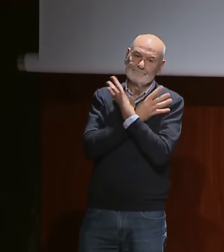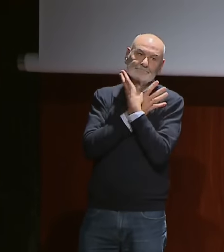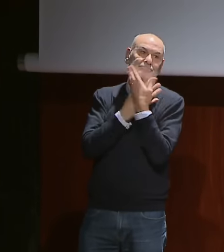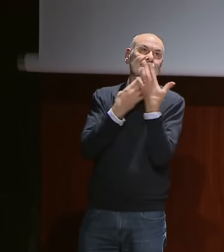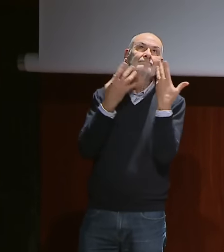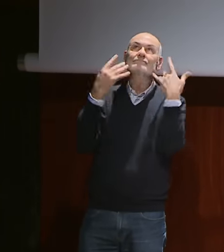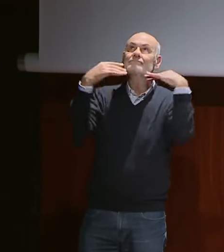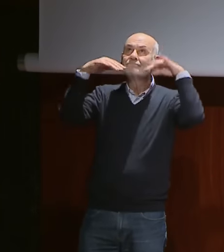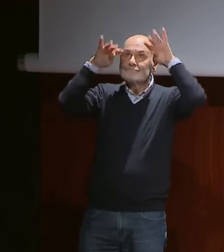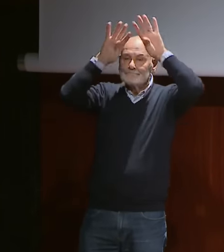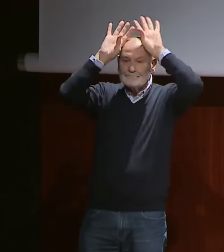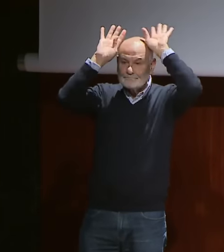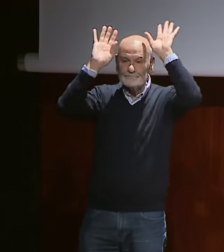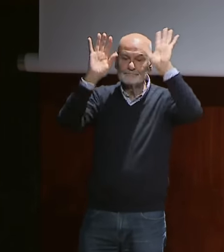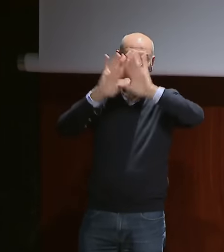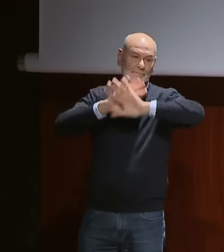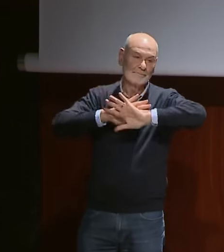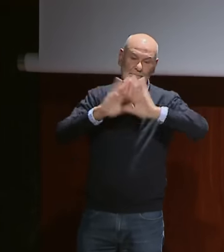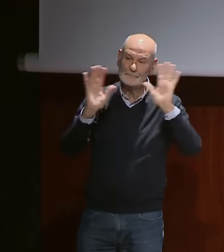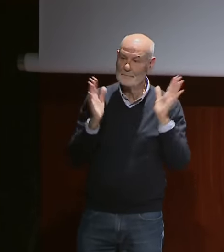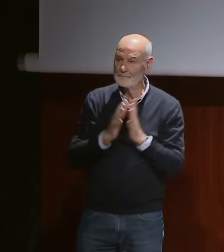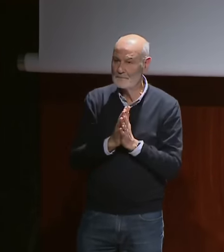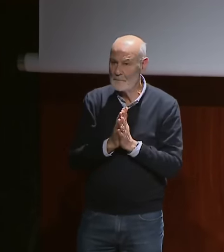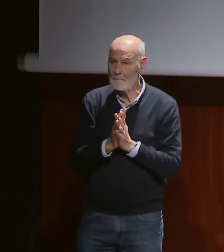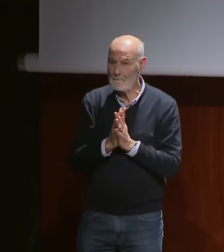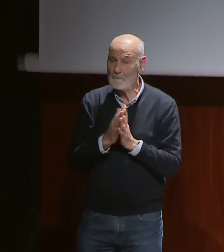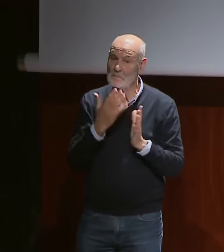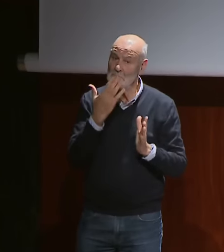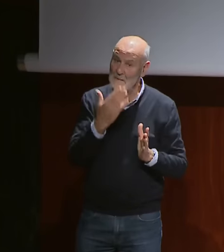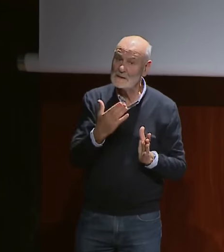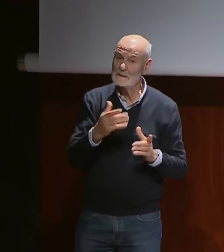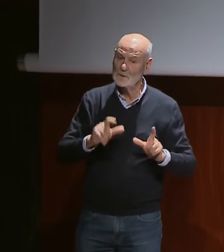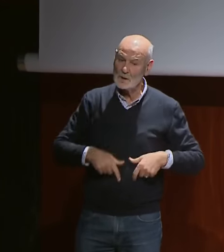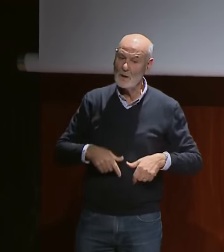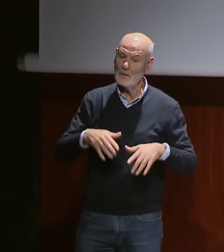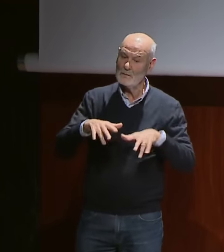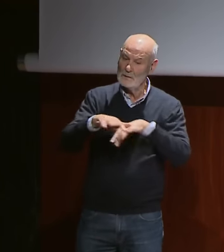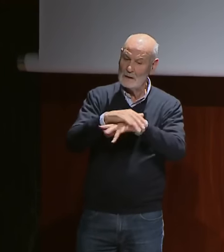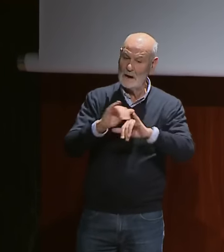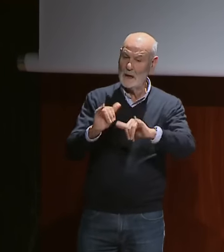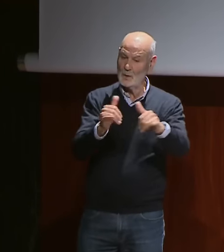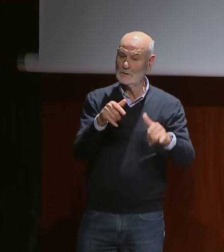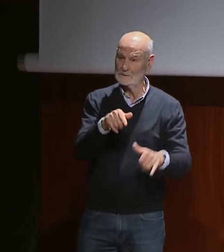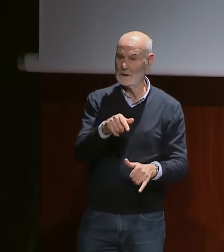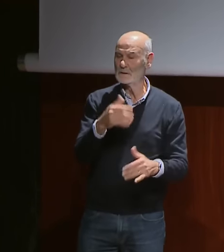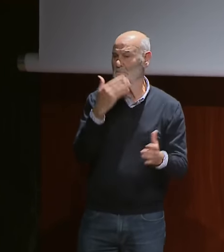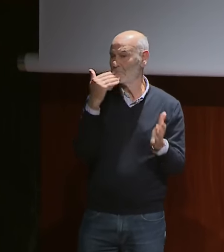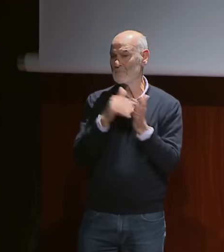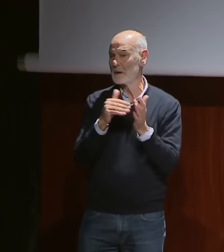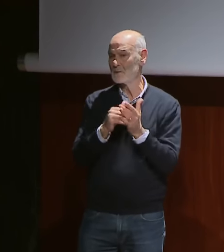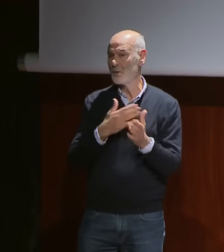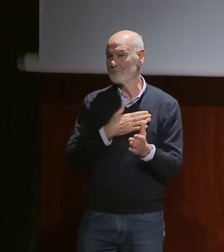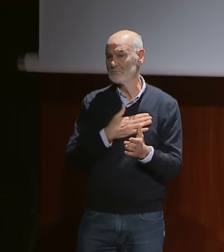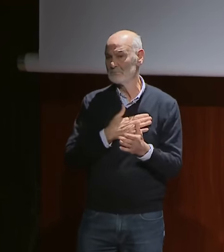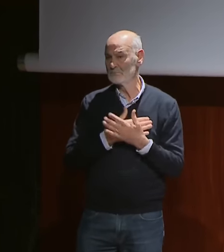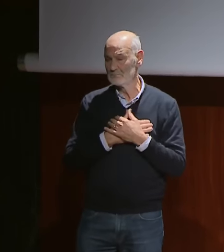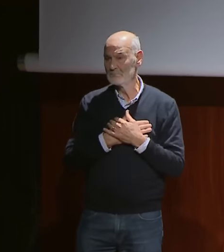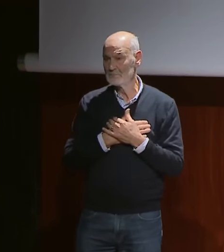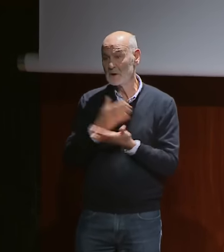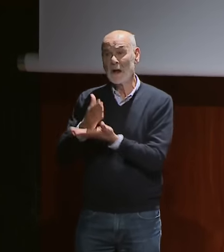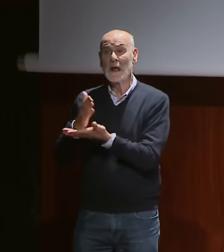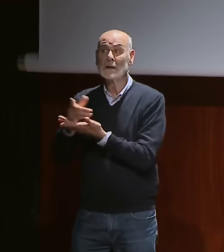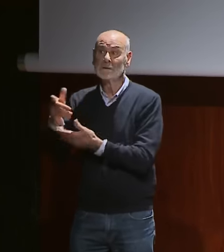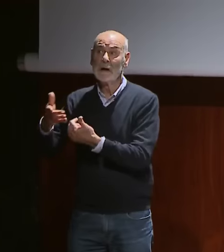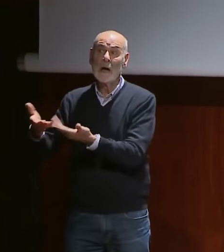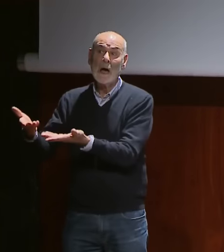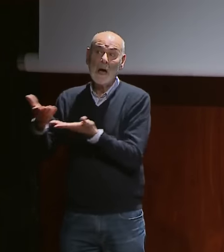vraiment ce qui m'a permis un déclic et ce qui a permis de découvrir le monde. Et vraiment, je le dois